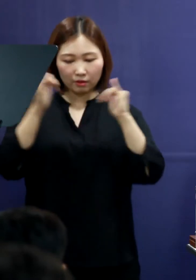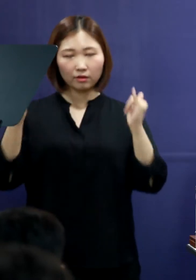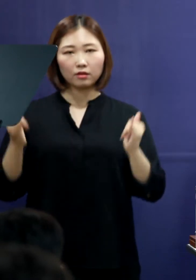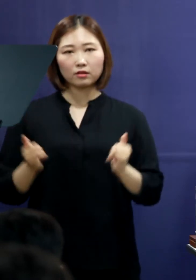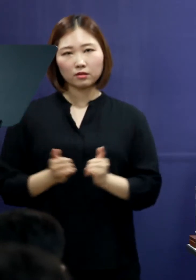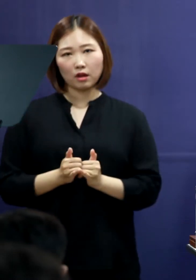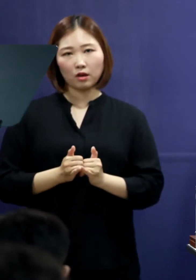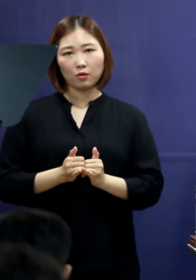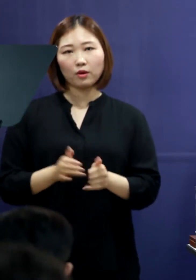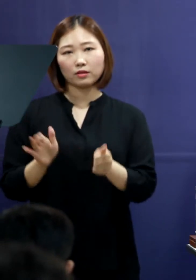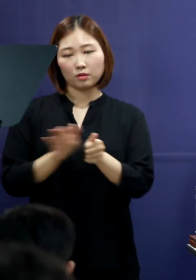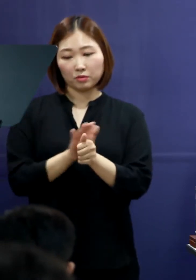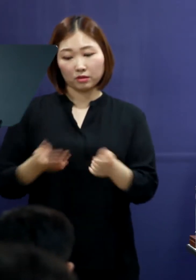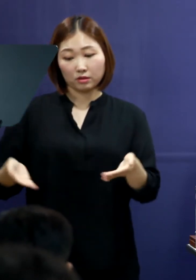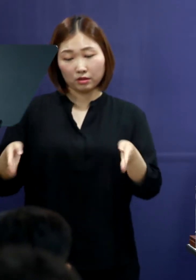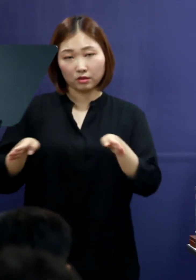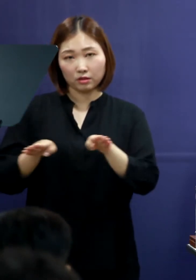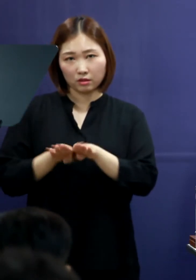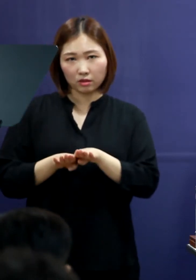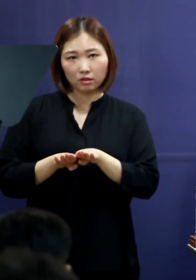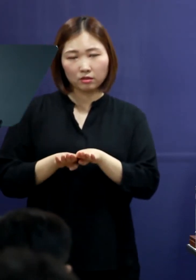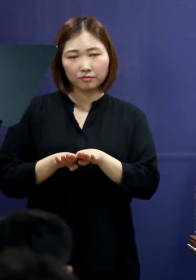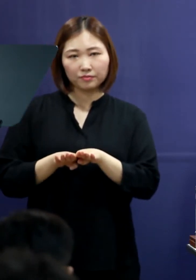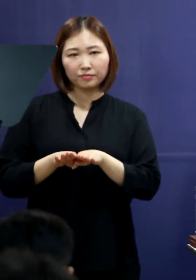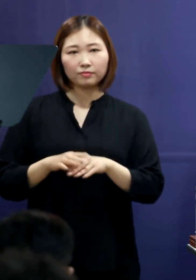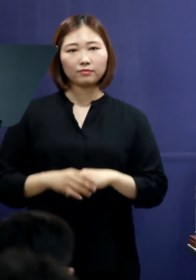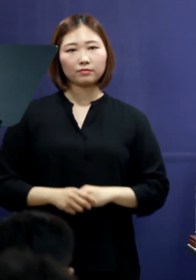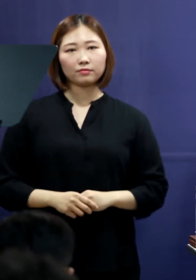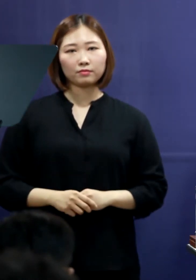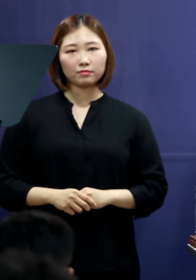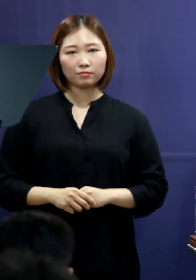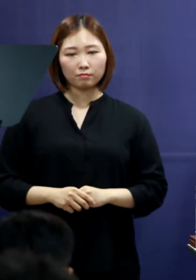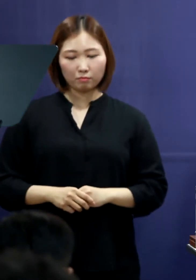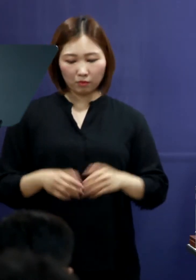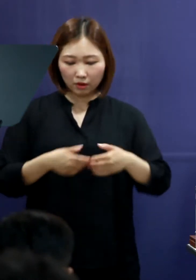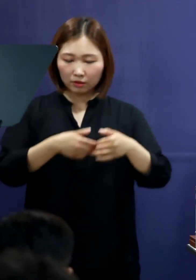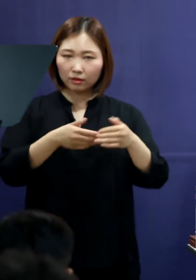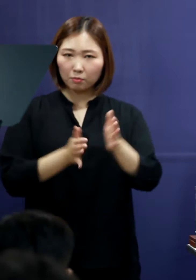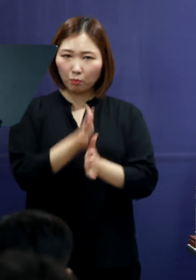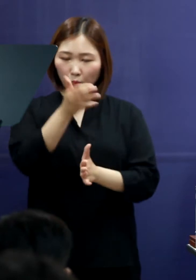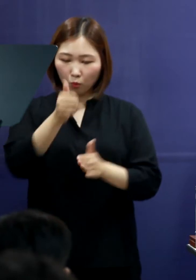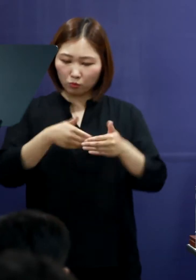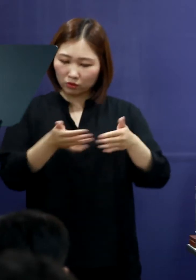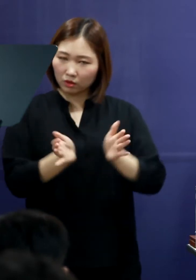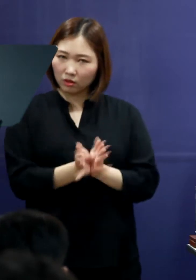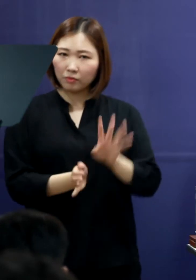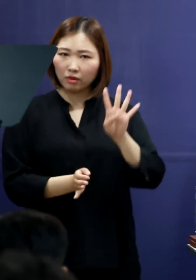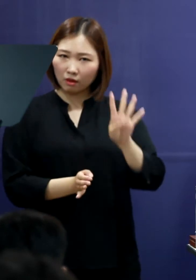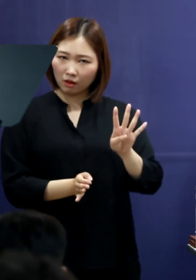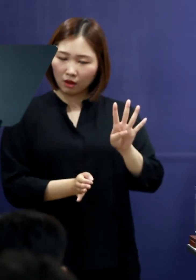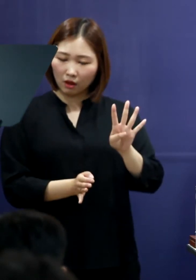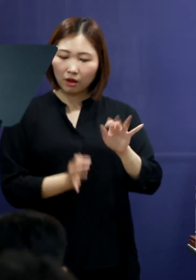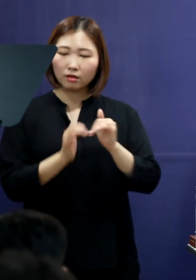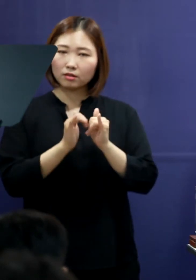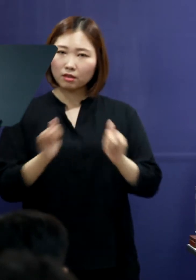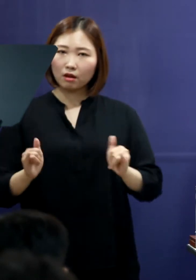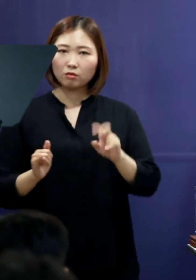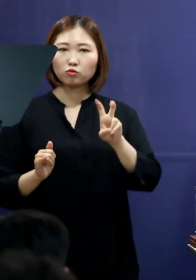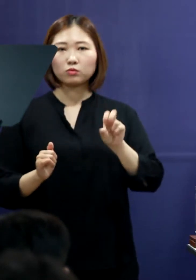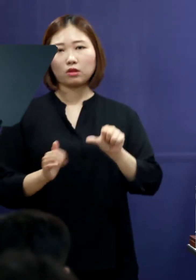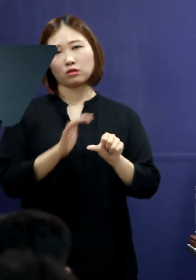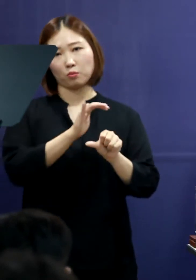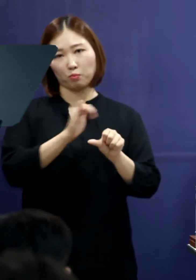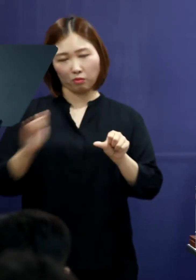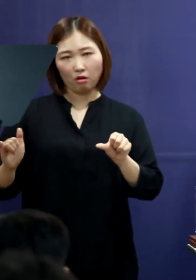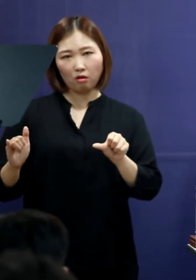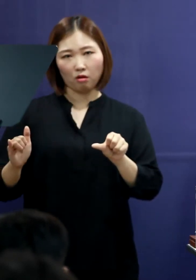기존의 복지재단을 4개 부, 25명으로 개편해서 출범을 하고